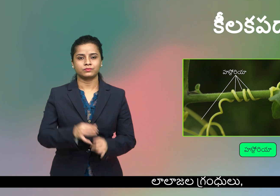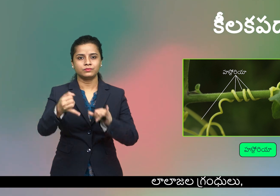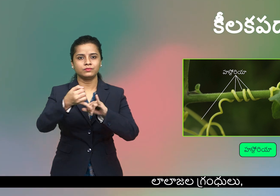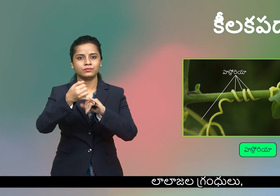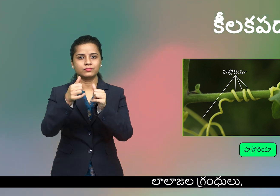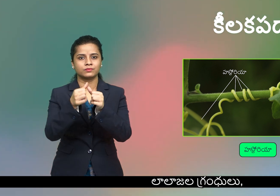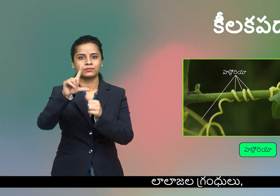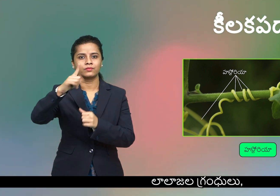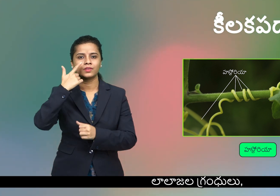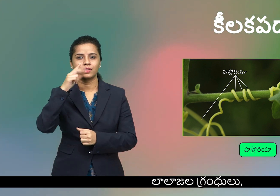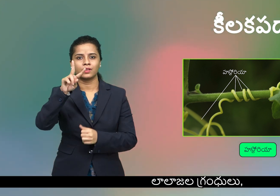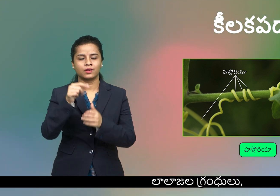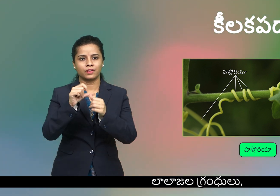లాలాజల గ్రంథులు,